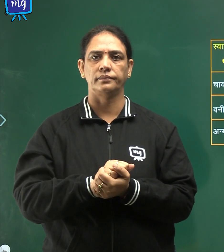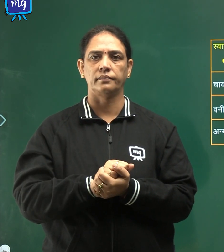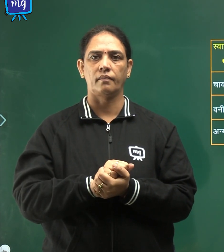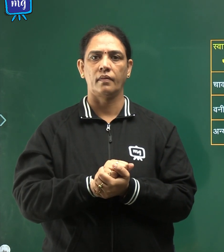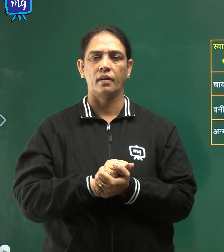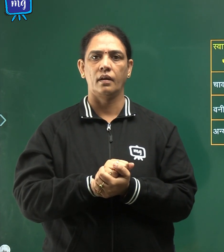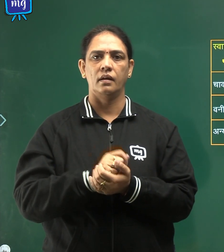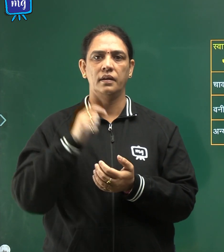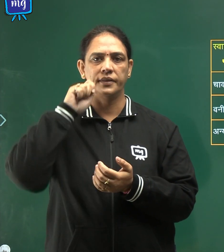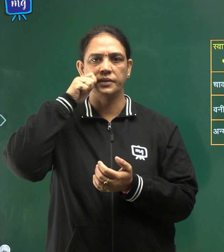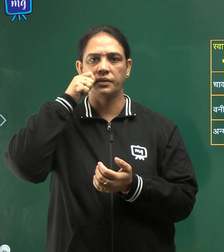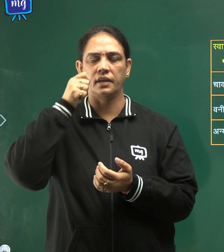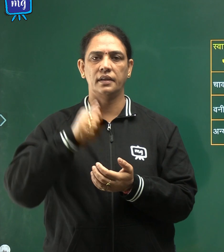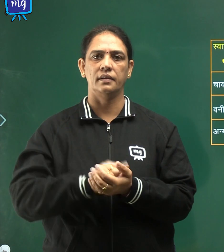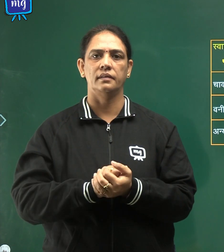चॉकलेट,